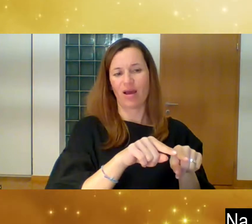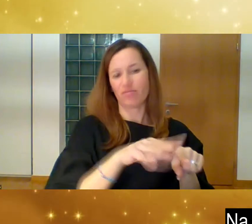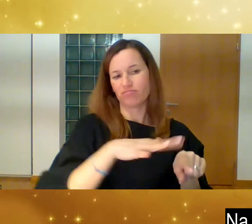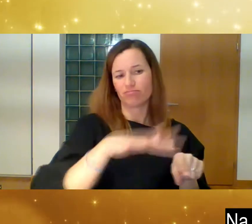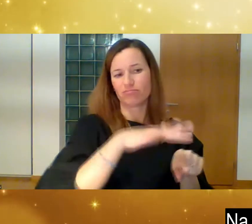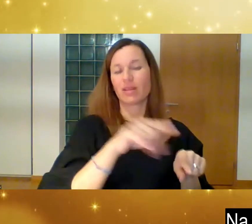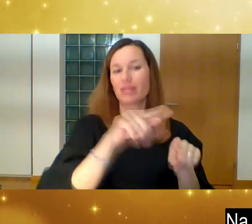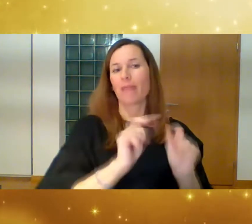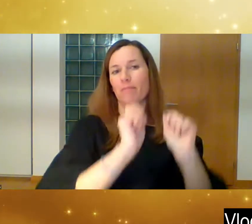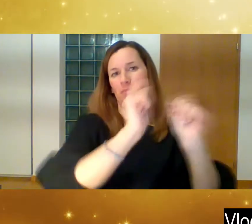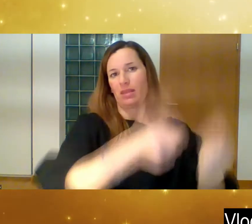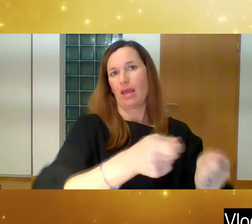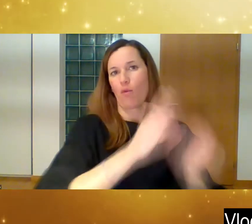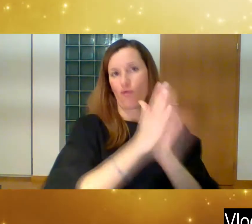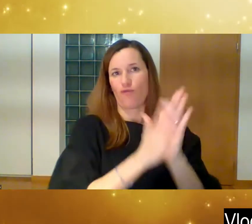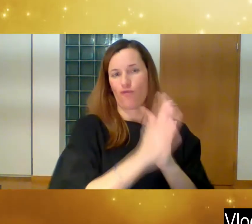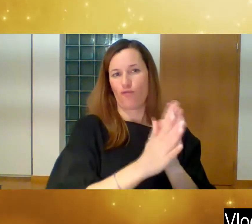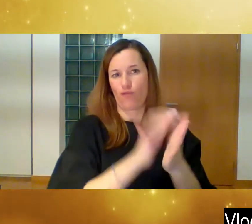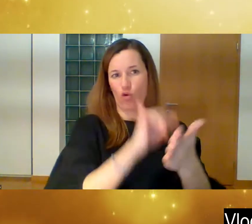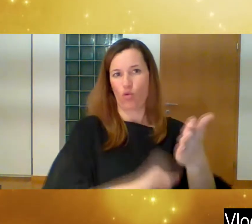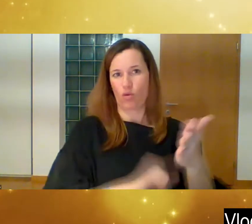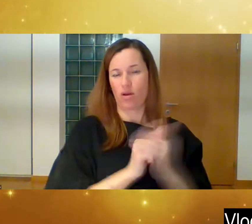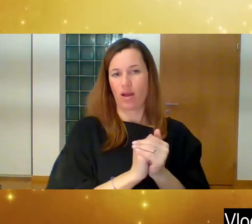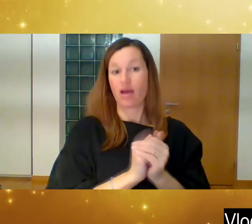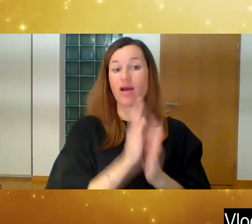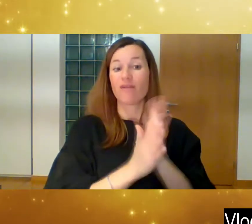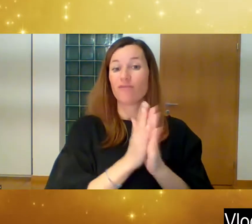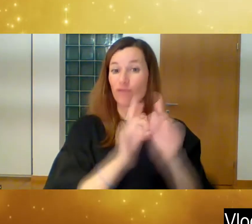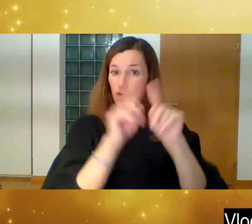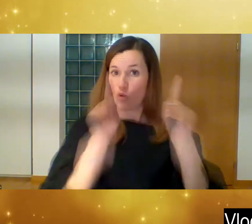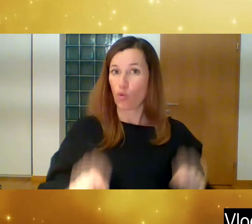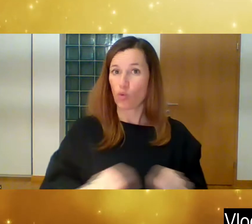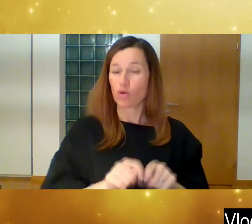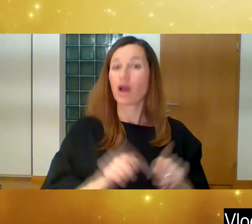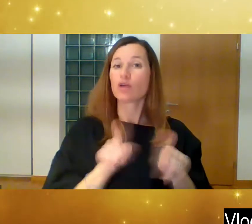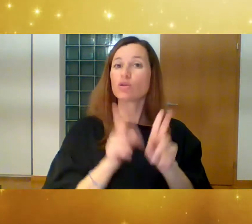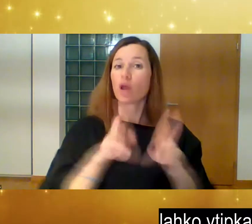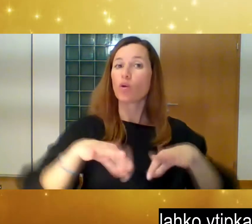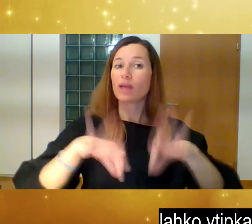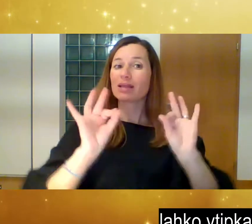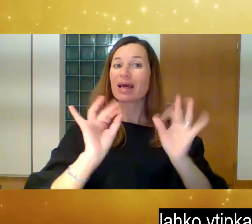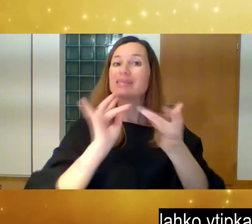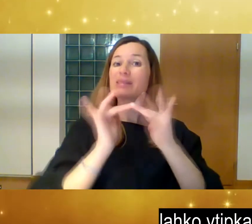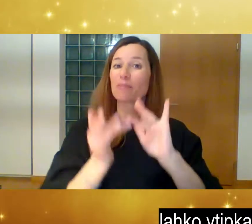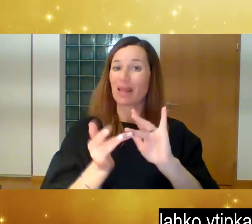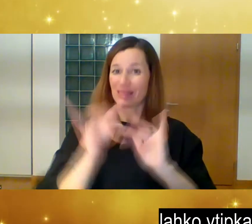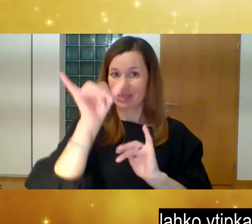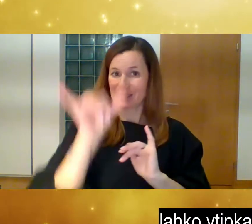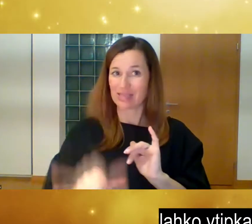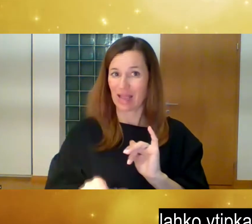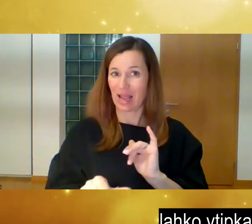odda vloga. Vloge so tudi na spletni strani, pač na spletu